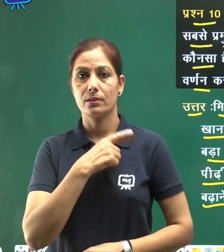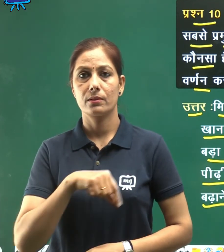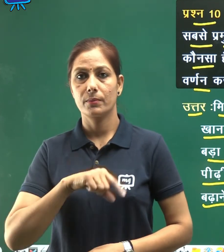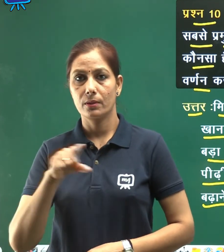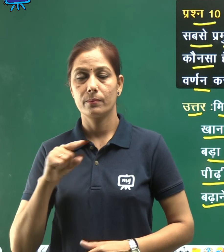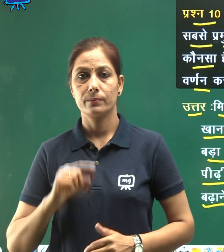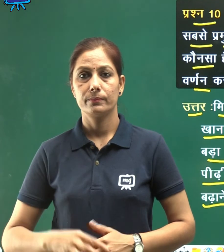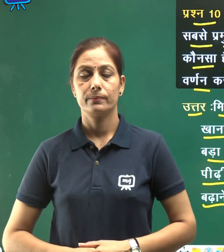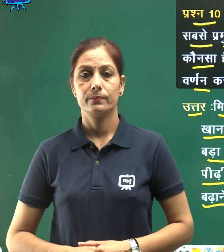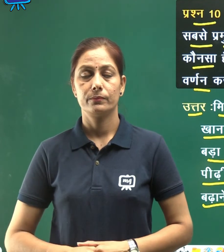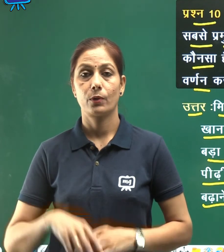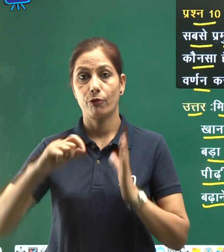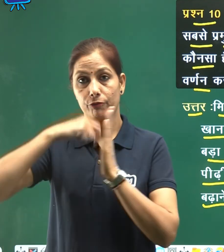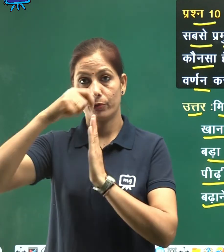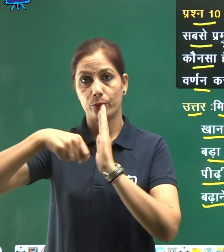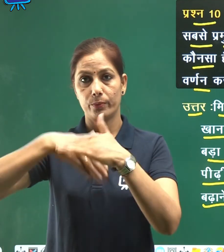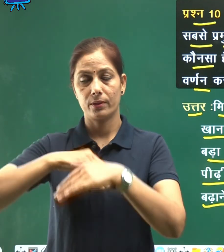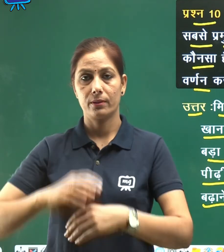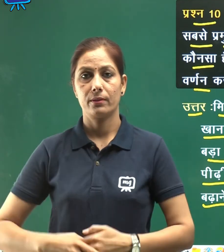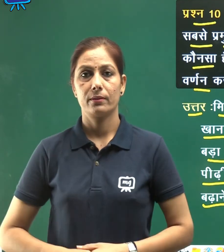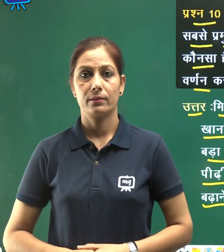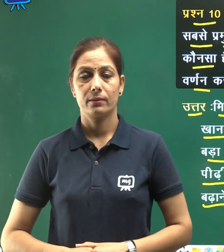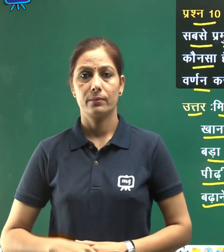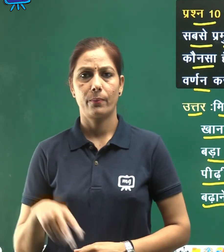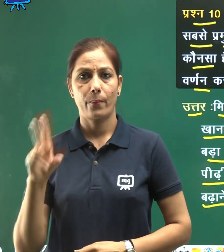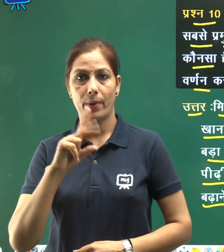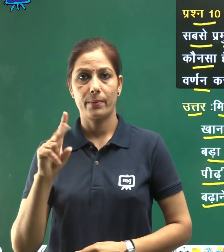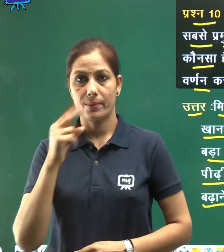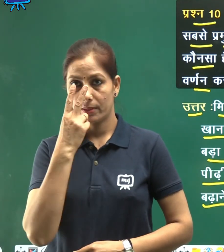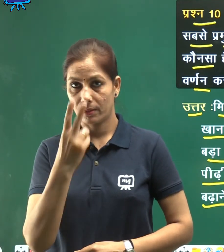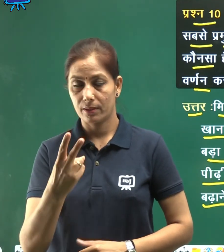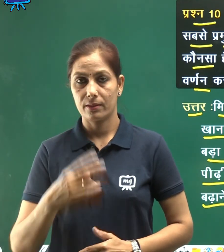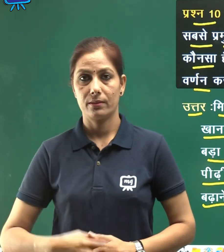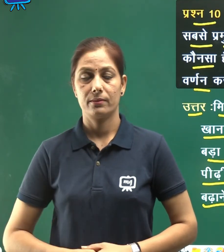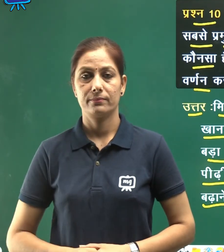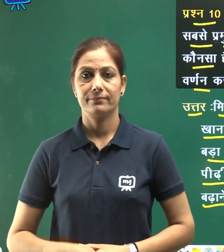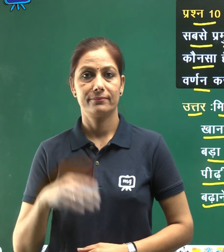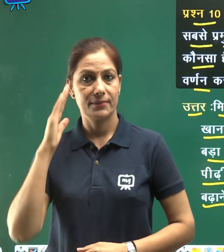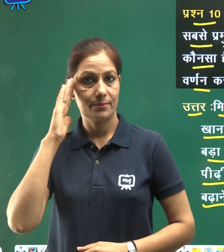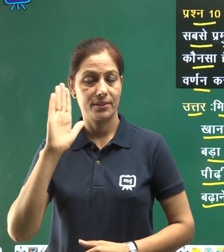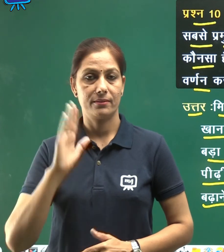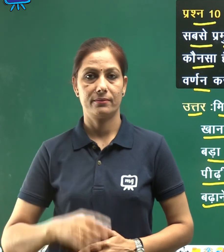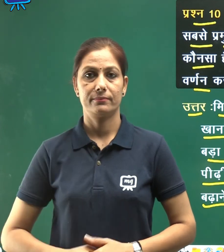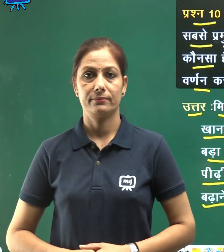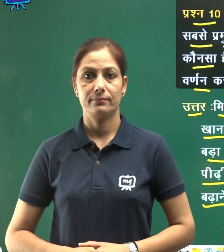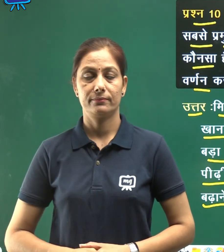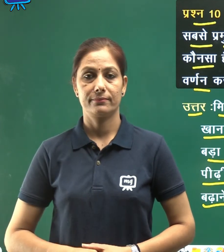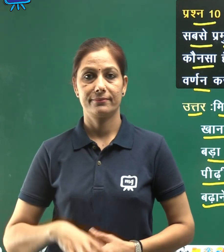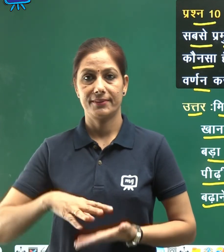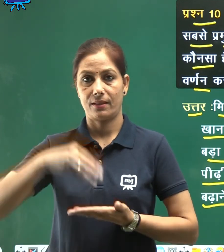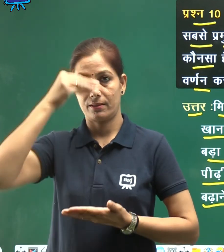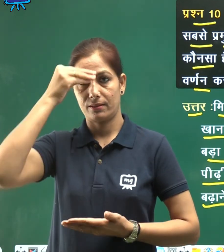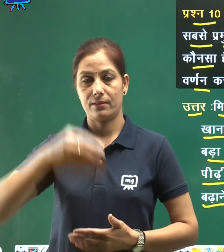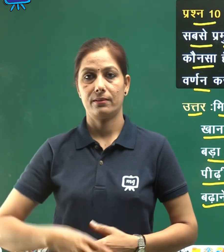आप वीडियो में बार बार देखें, समझें, याद